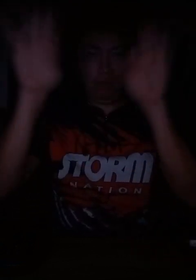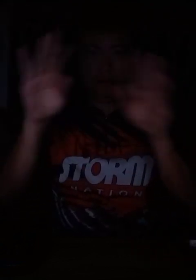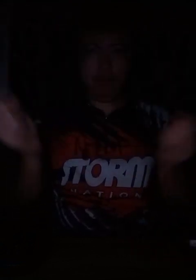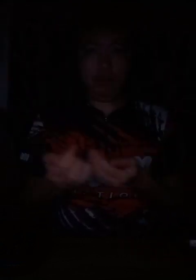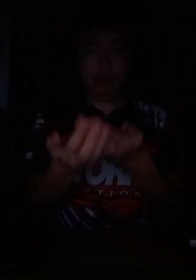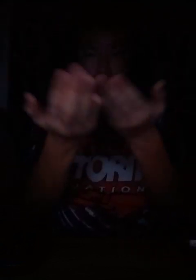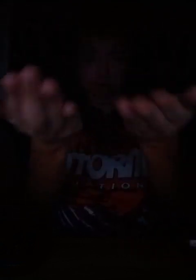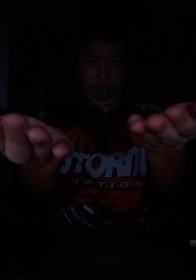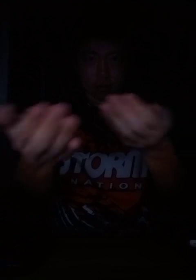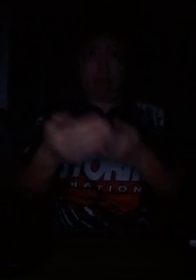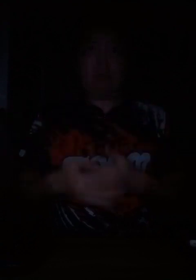구석찬 기자입니다.